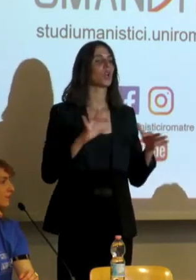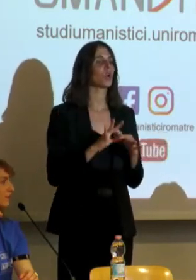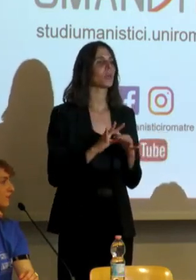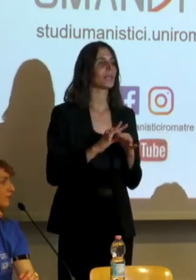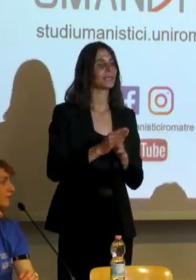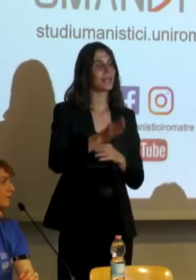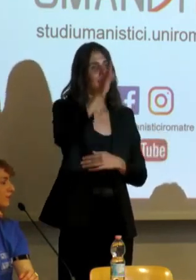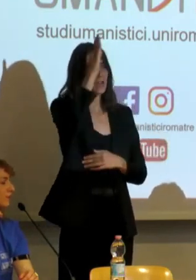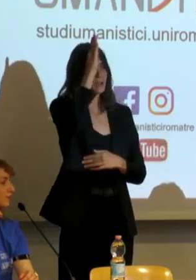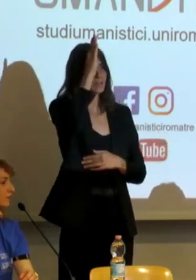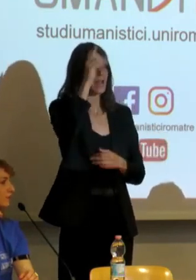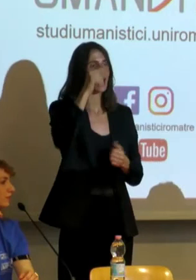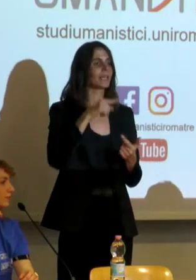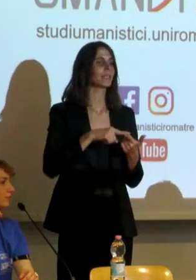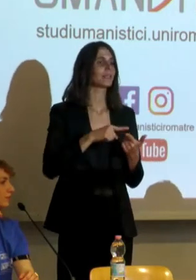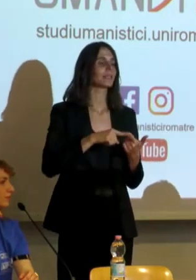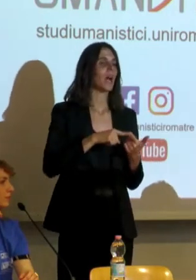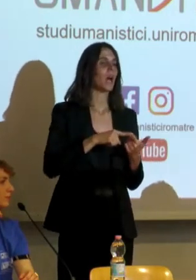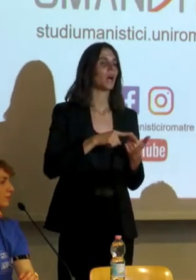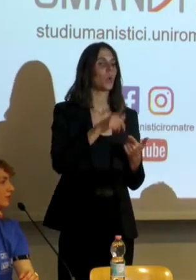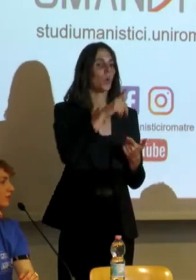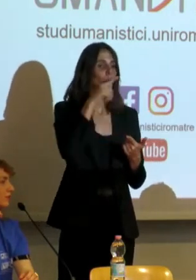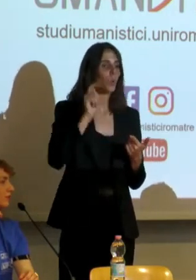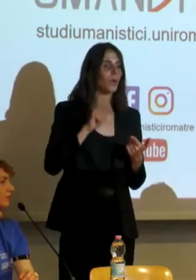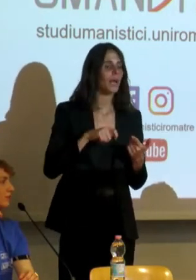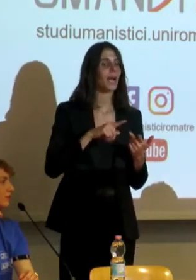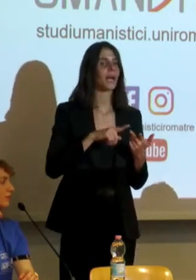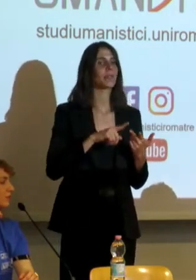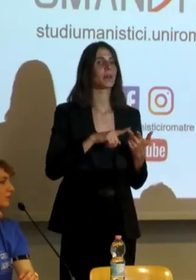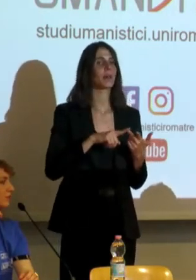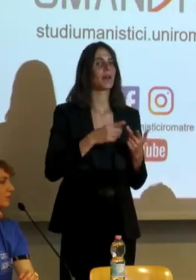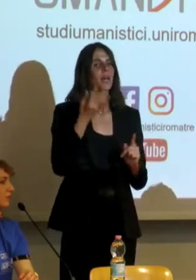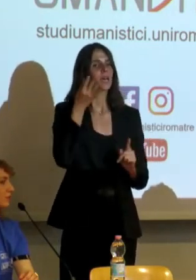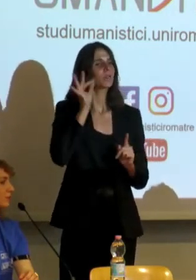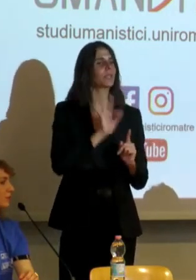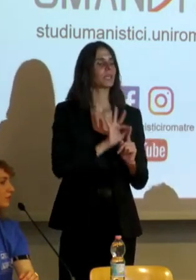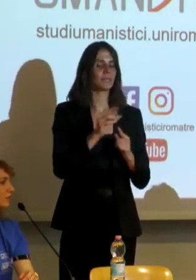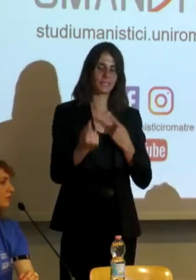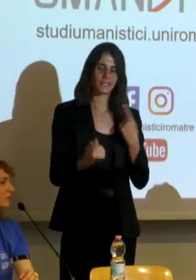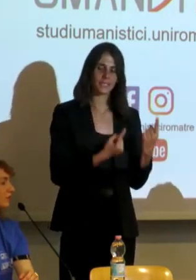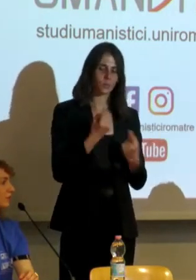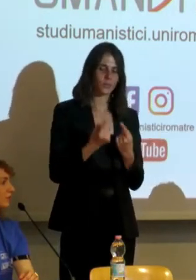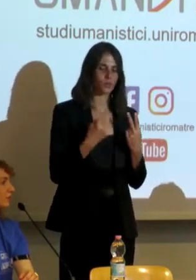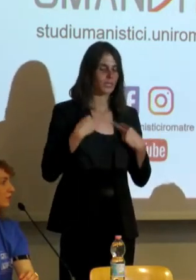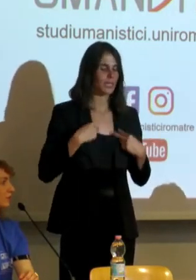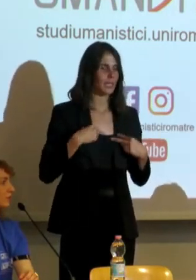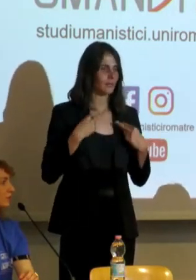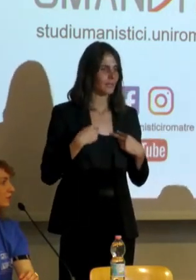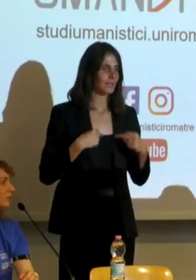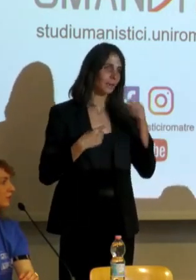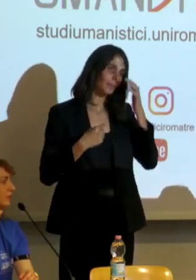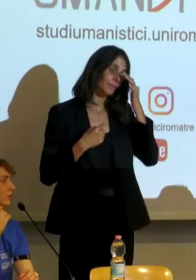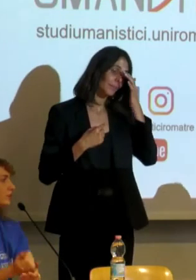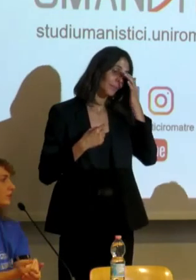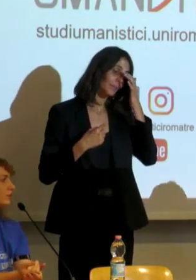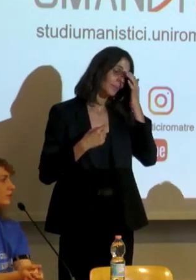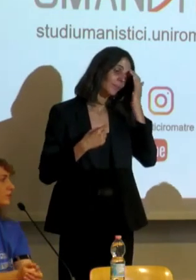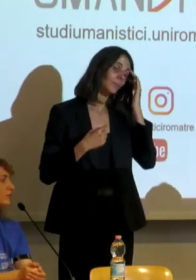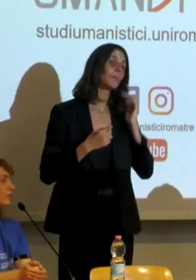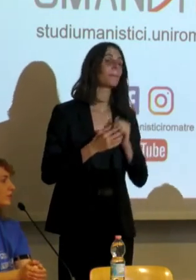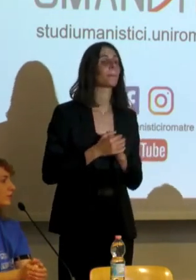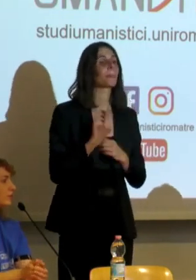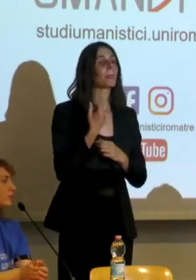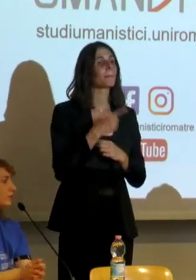o altre crisi mondiali o riferimenti a vicende più o meno dell'attualità. Perciò, per concludere, per